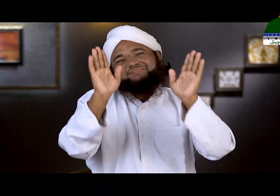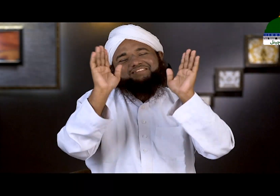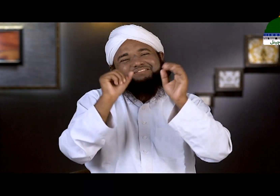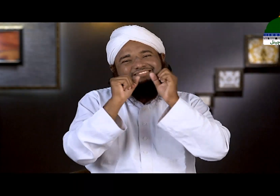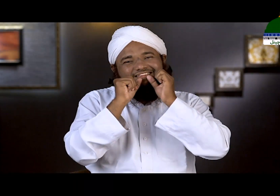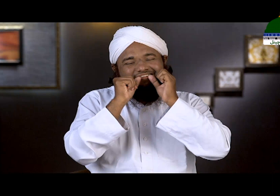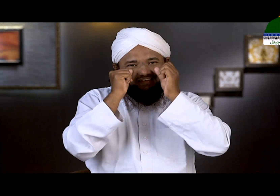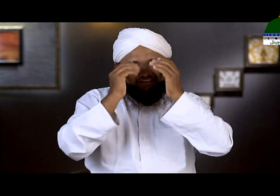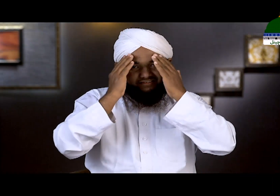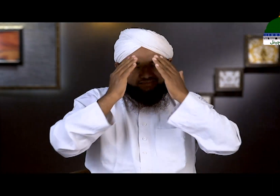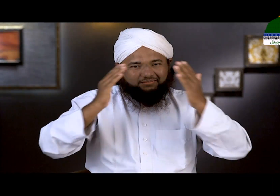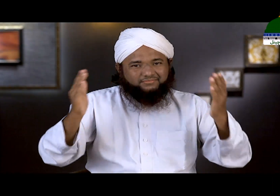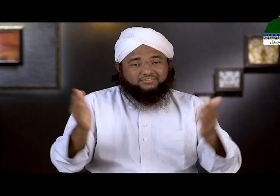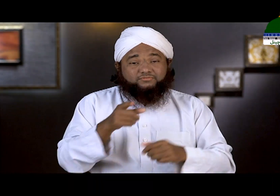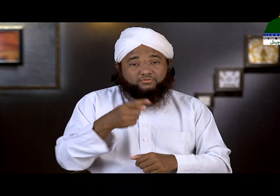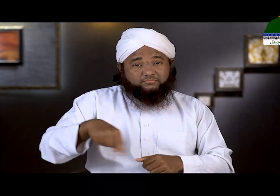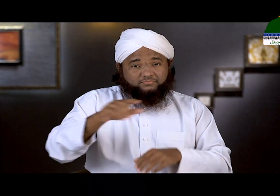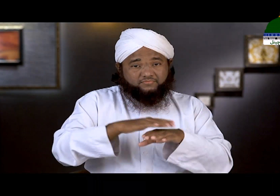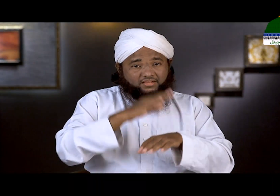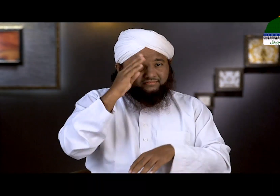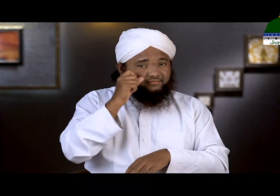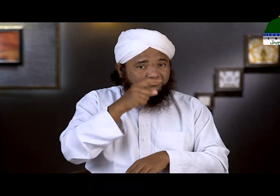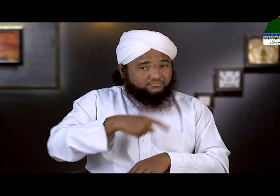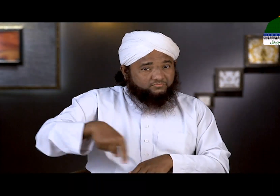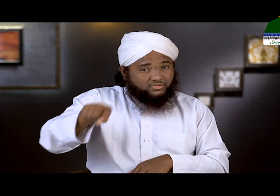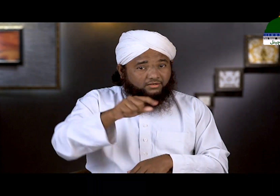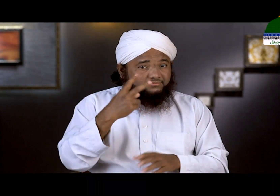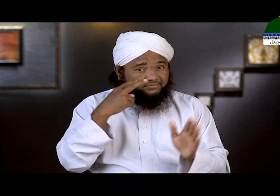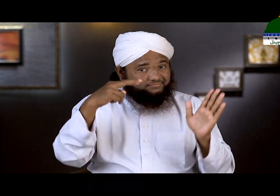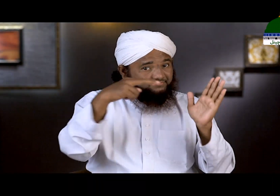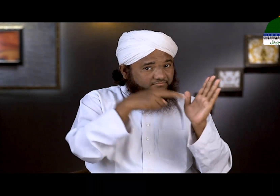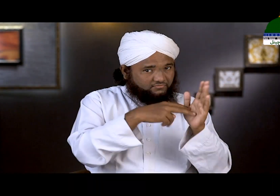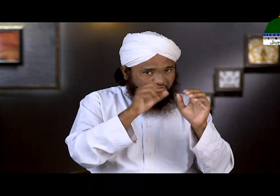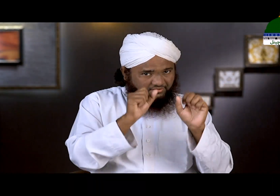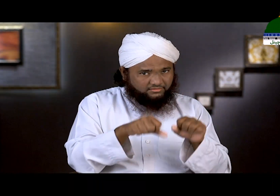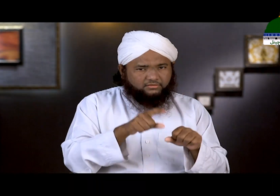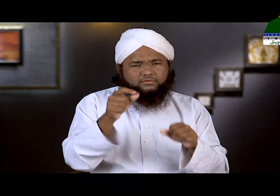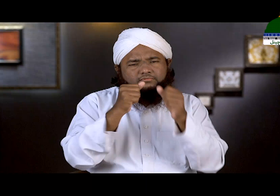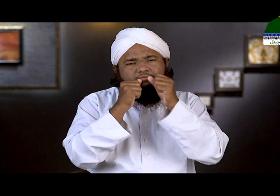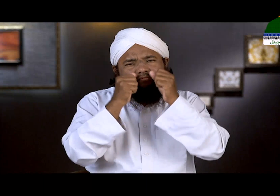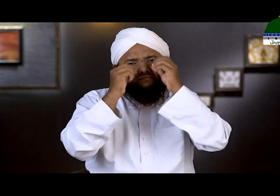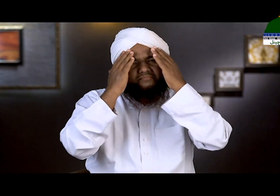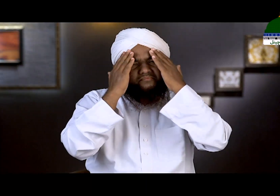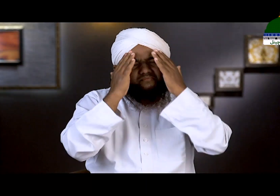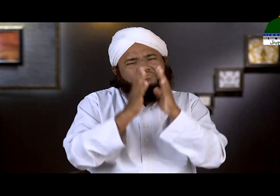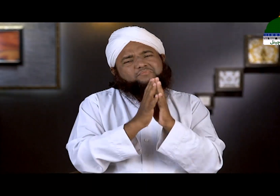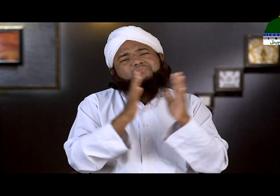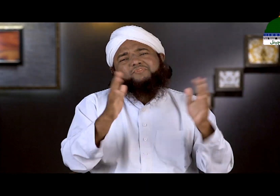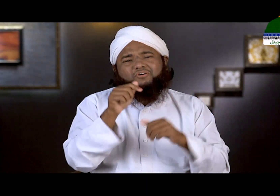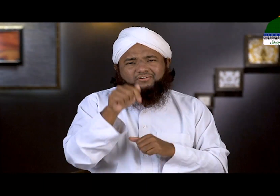علی الحبیب صلی اللہ علی محمد۔ پیارے اسلامی بھائیوں، دیکھا آپ نے درود پاک کی کیسی